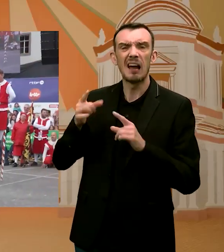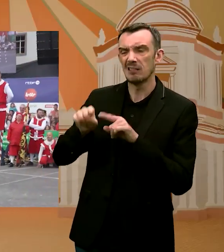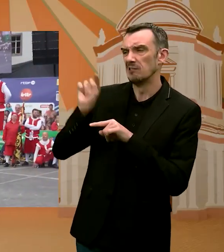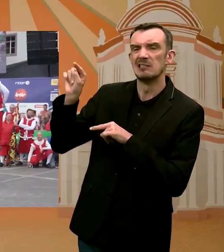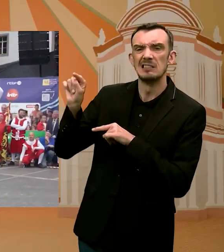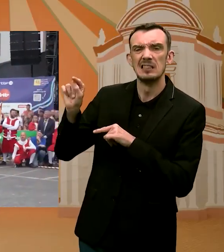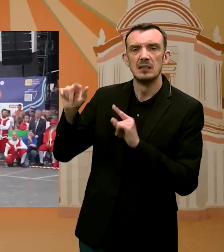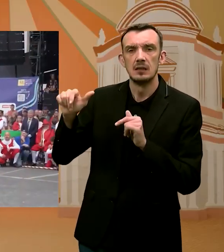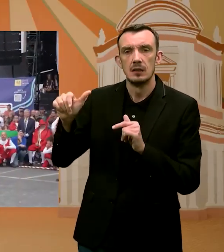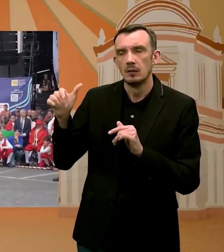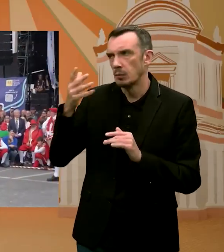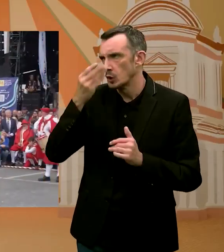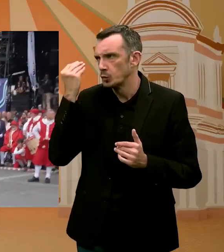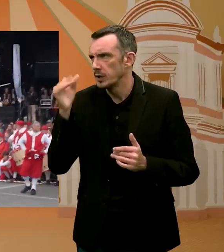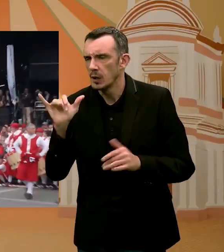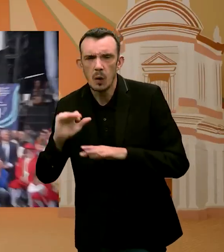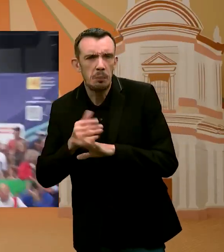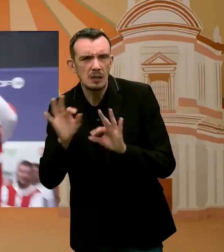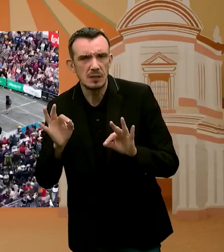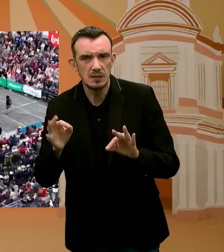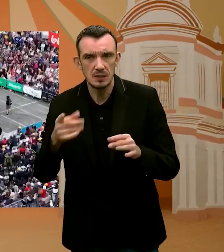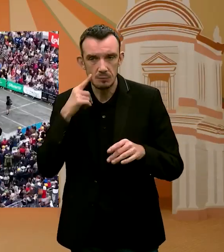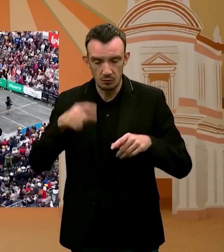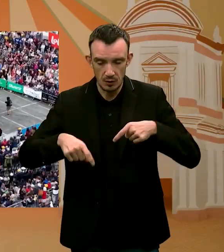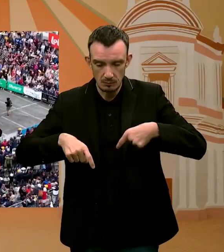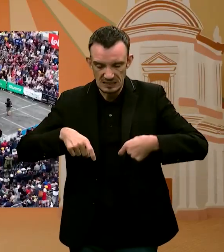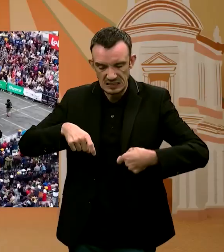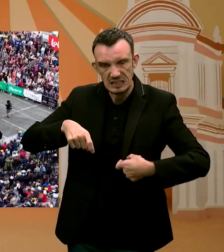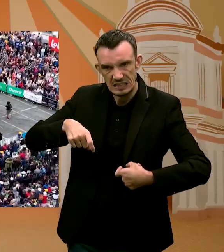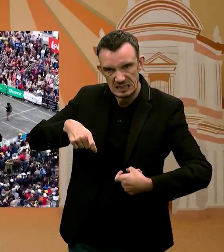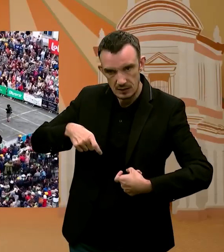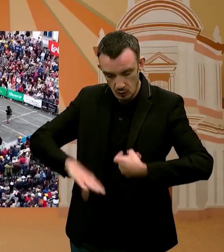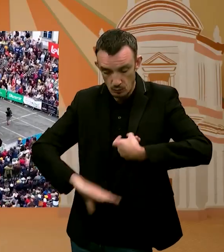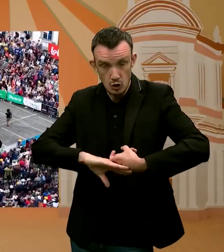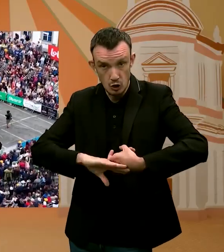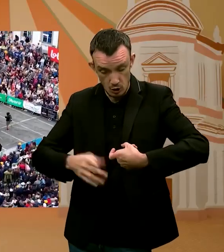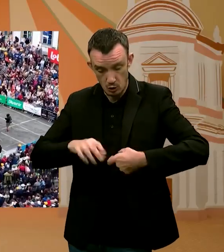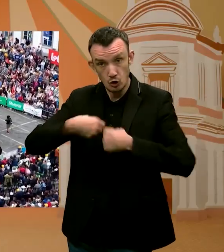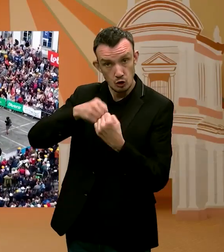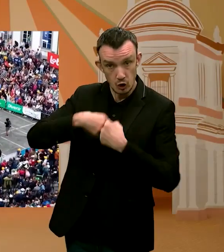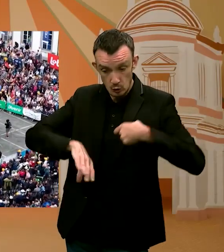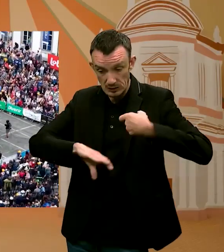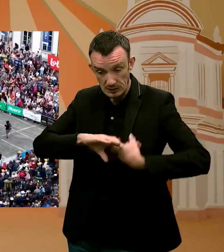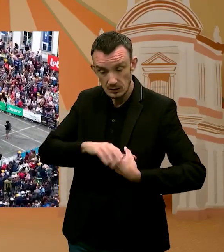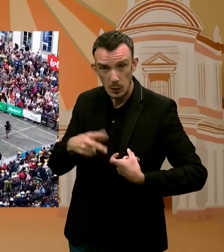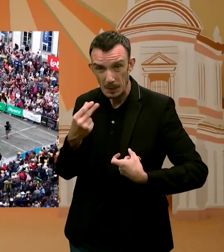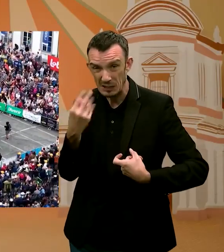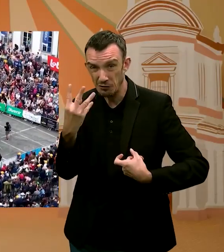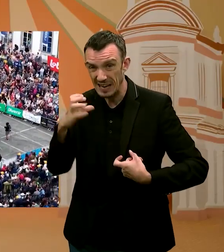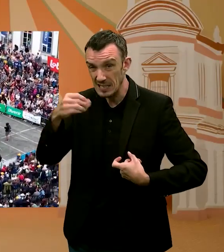fait que ils avaient leurs genoux au sol en génuflexion et ils remontent. Donc vous imaginez, ils descendent 84 cm, une échasse droite,